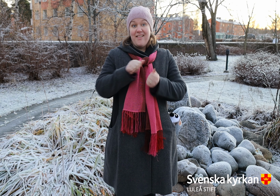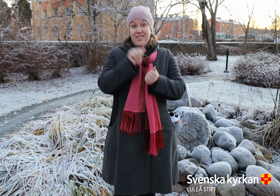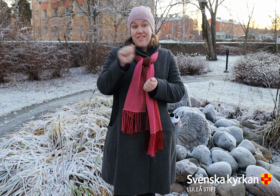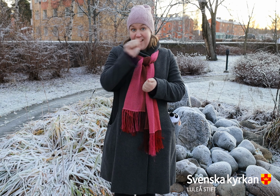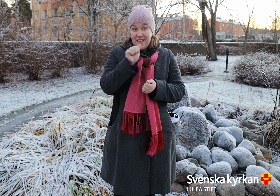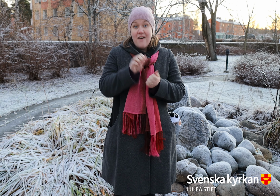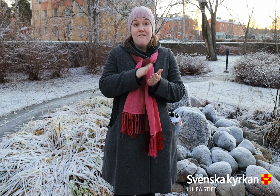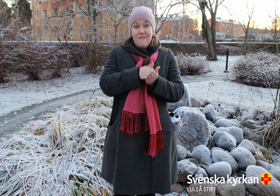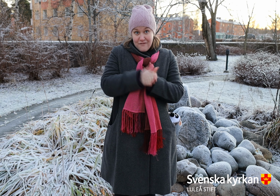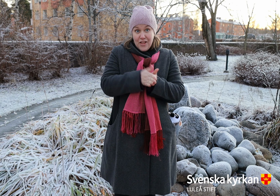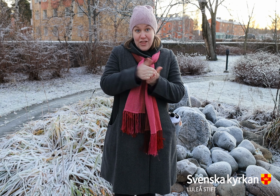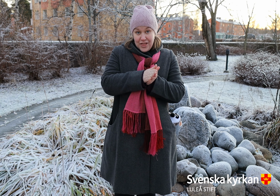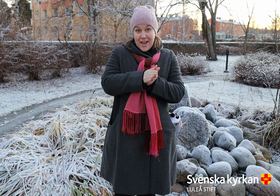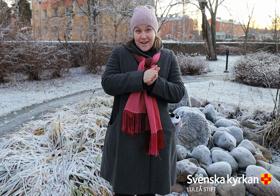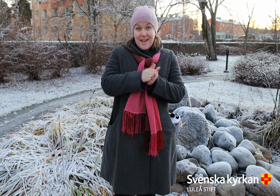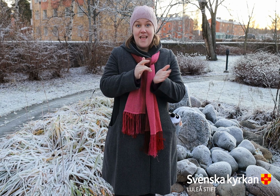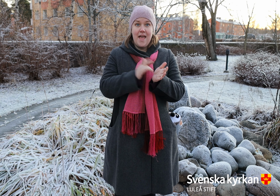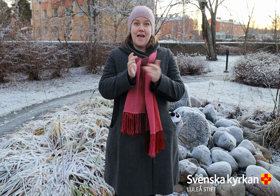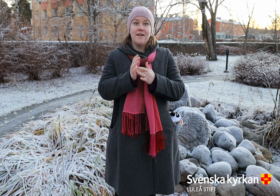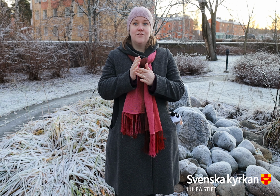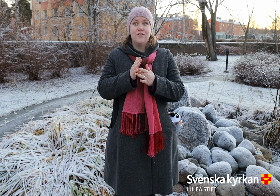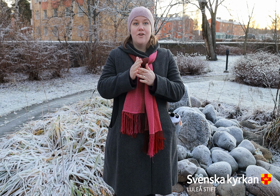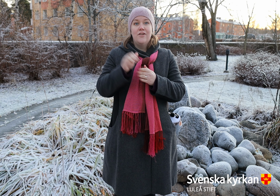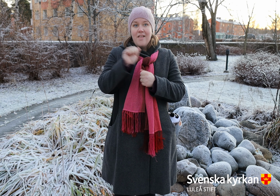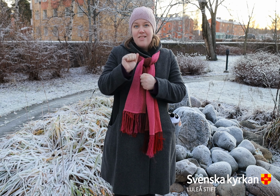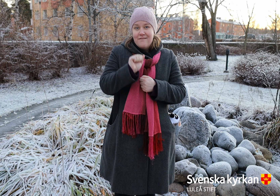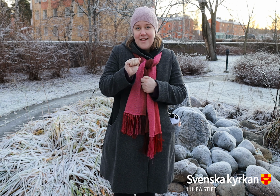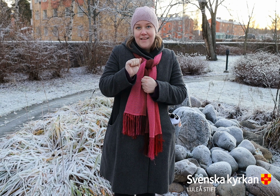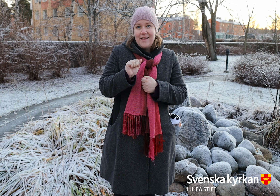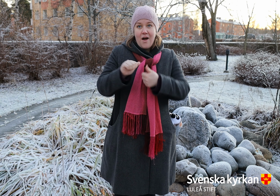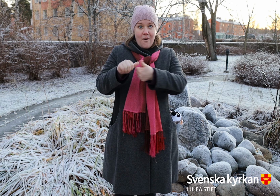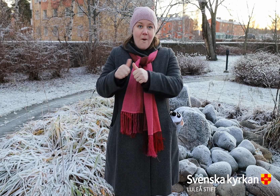Jo, han tvättade sina kompisars fötter.